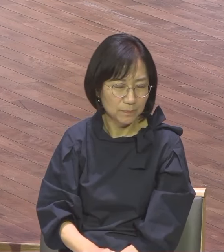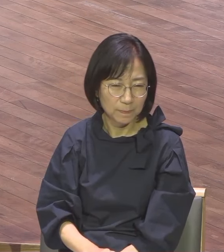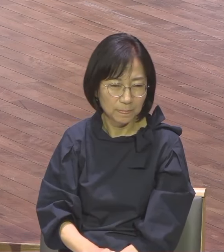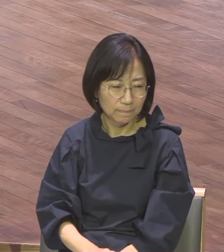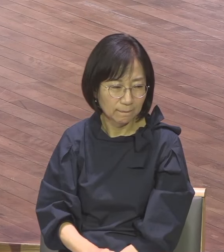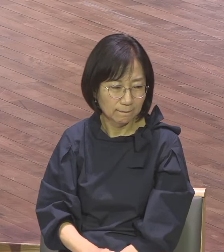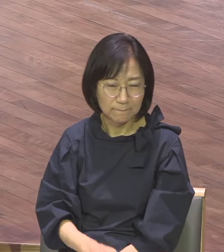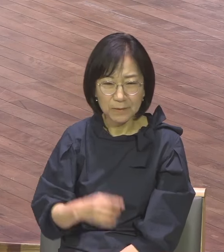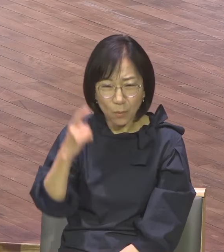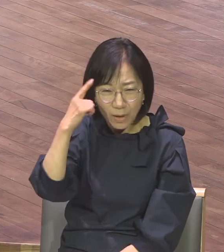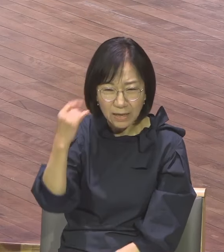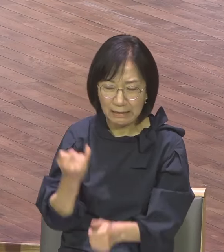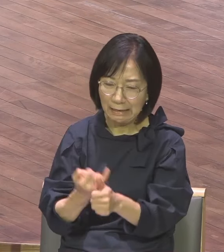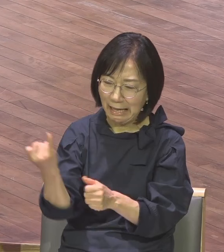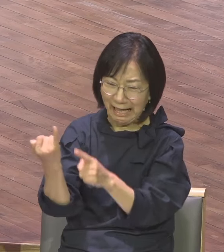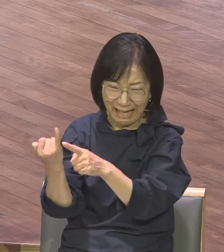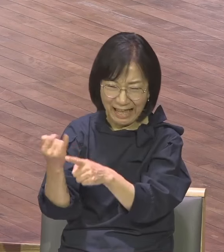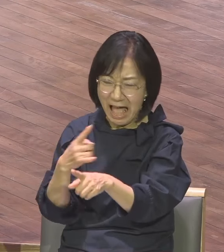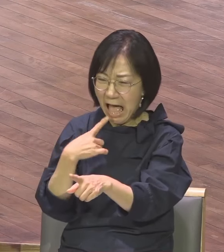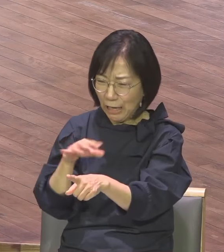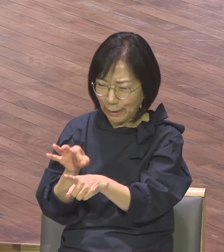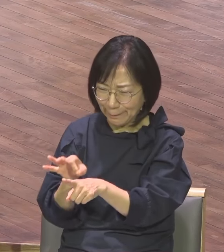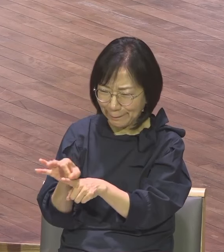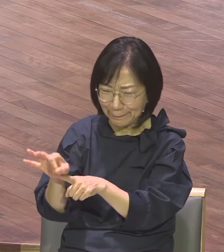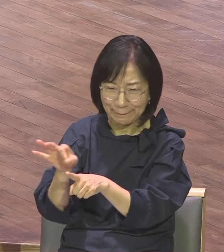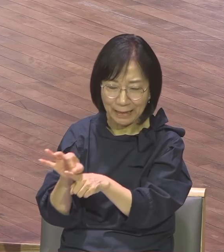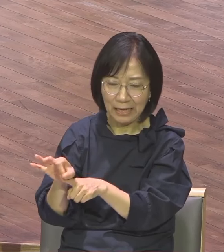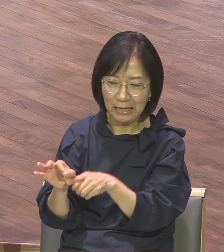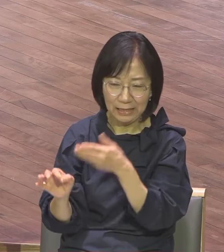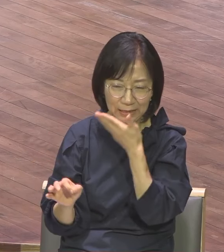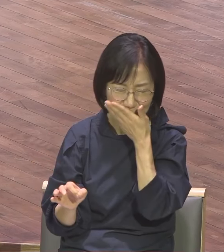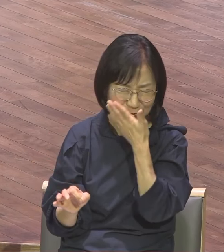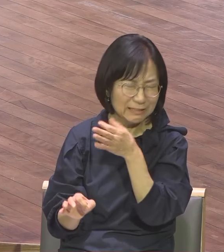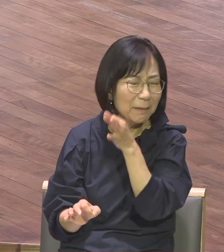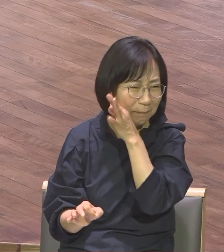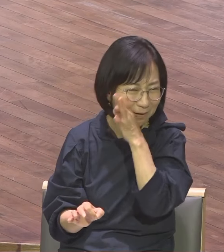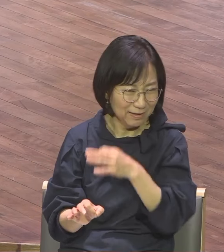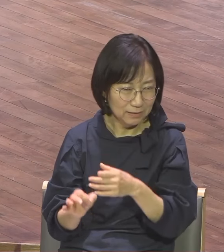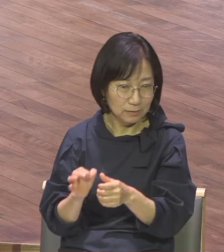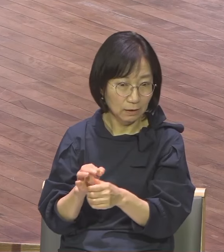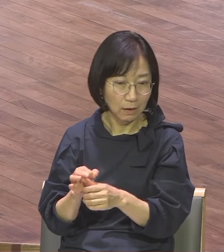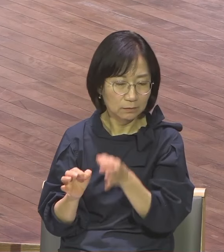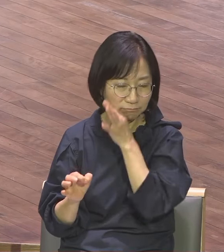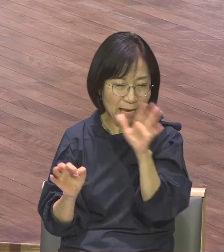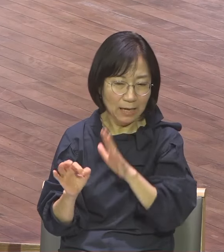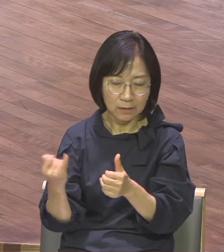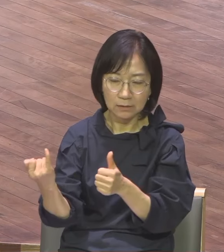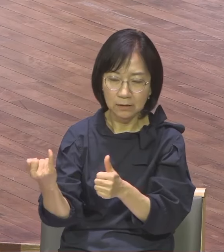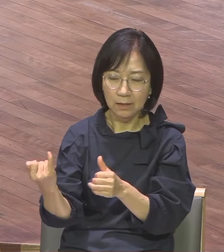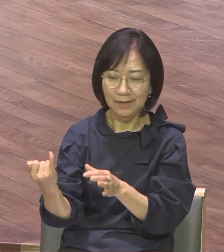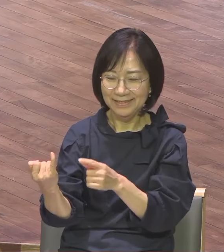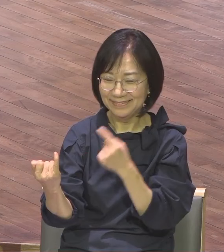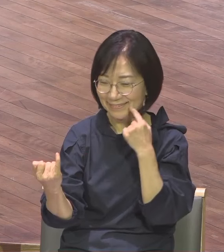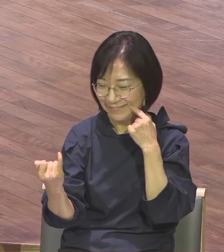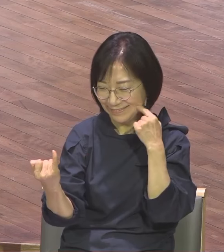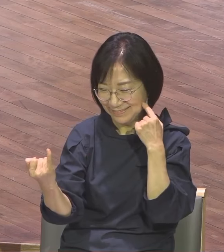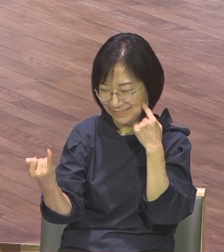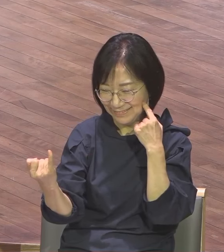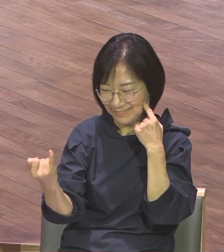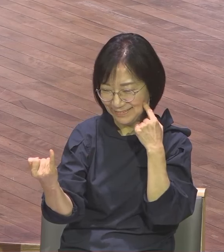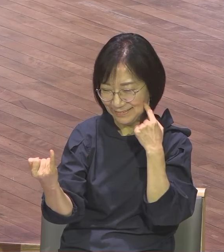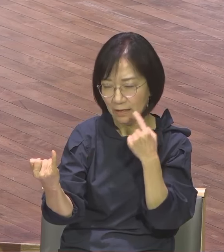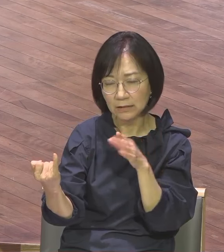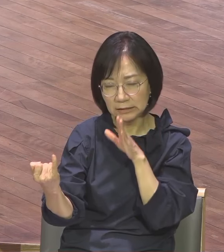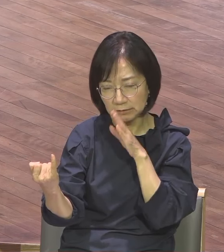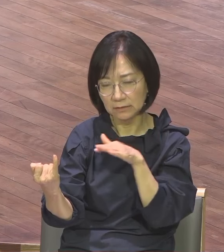분명히 자기 부인이 지금 수다를 떠는데 말도 안 수다를 떠는데도 저렇게 보고 웃고 있네. 하, 정말